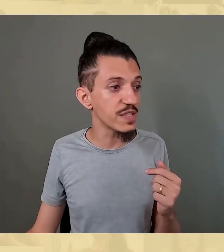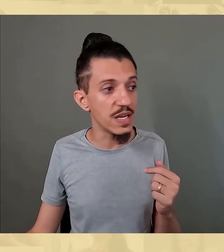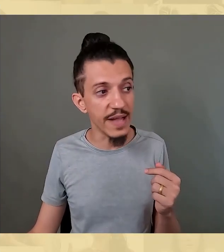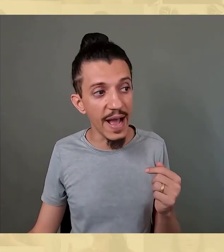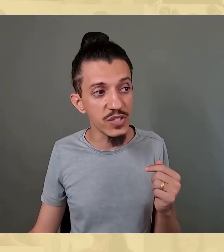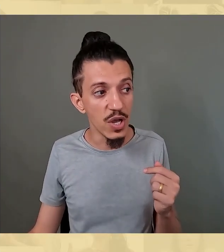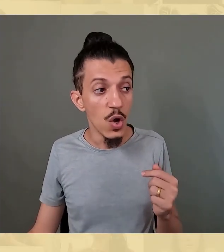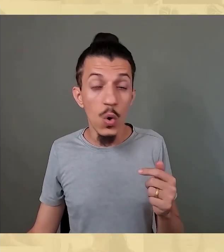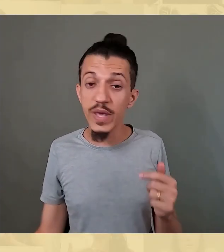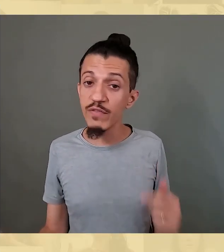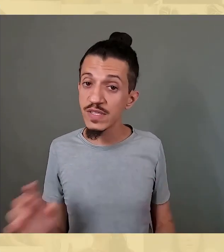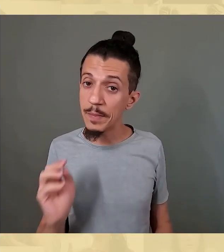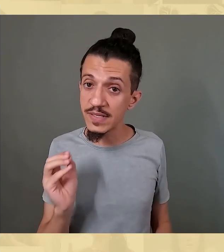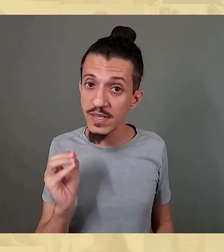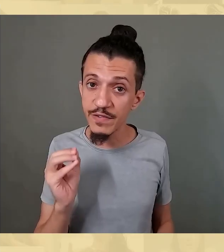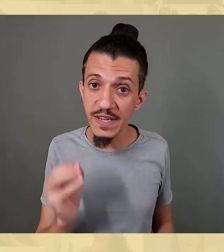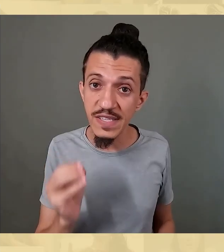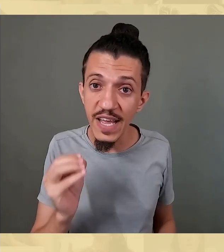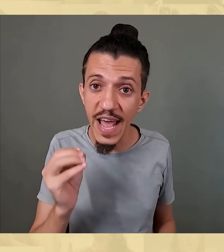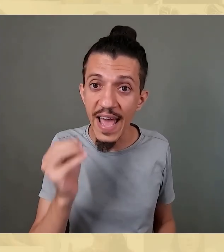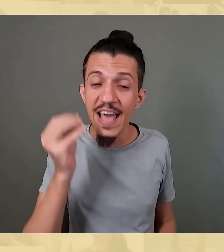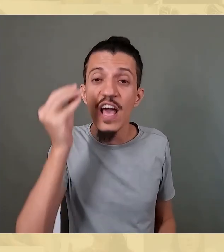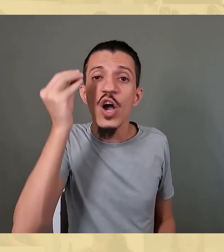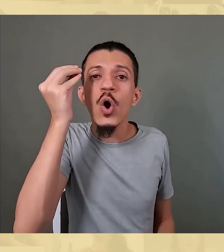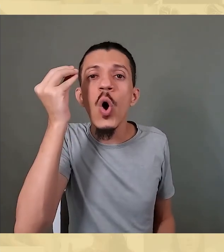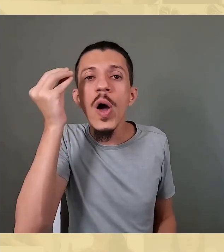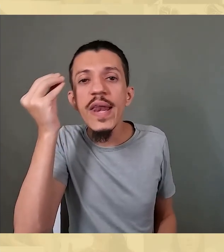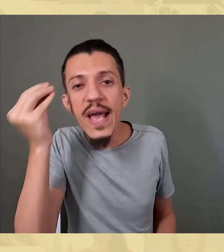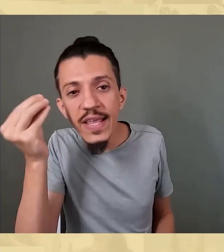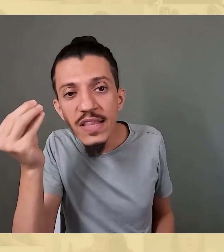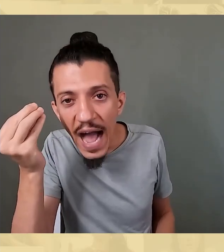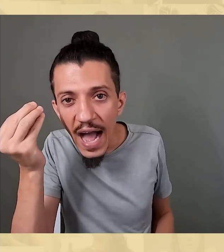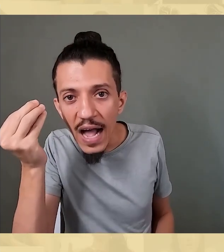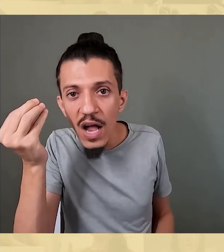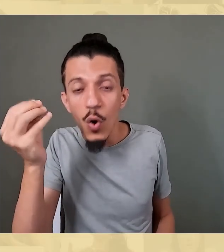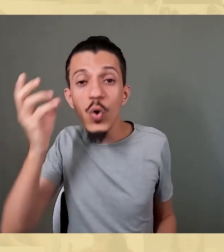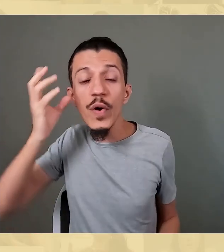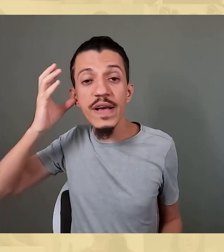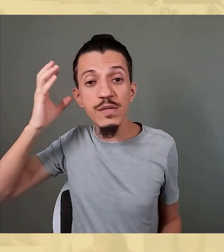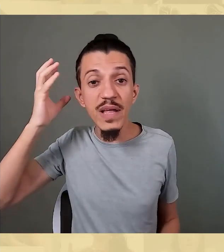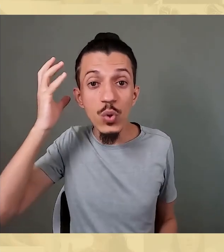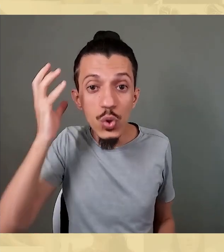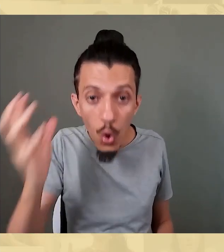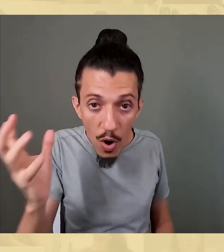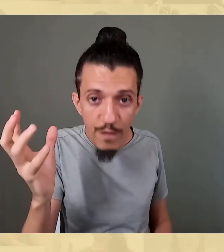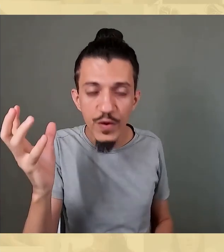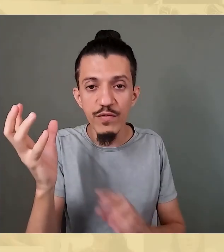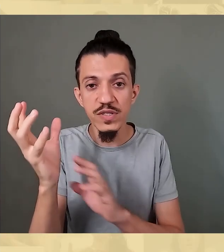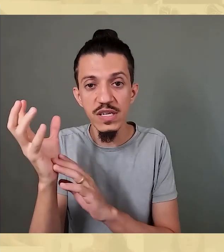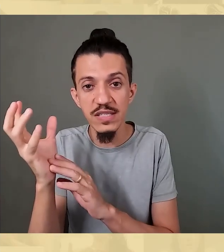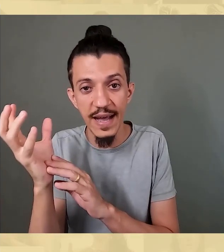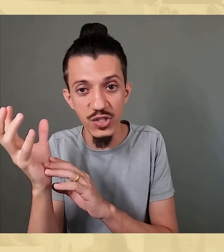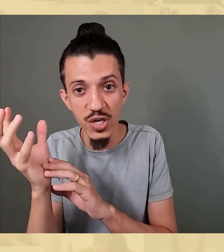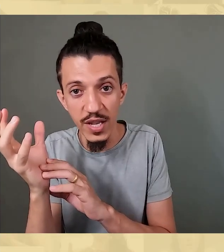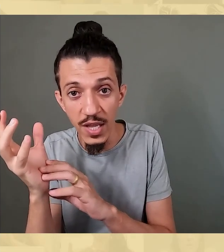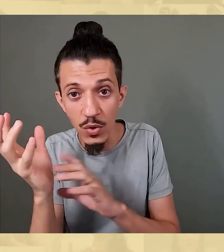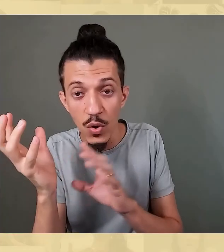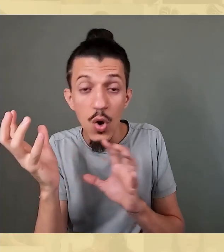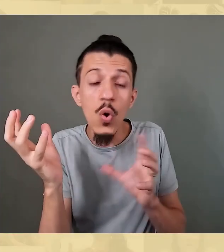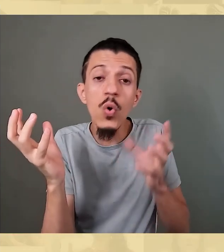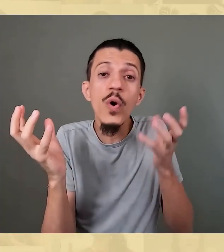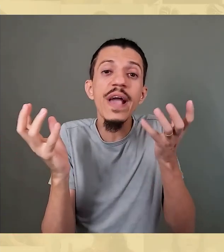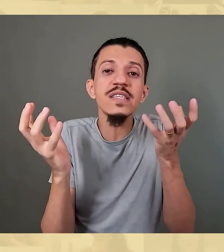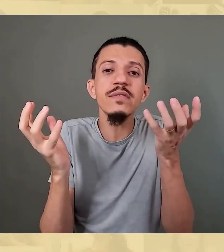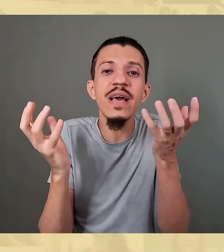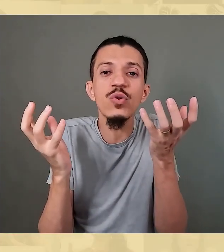mais facilidade, o que você precisa de fazer é conectar o conhecimento novo que você está adquirindo